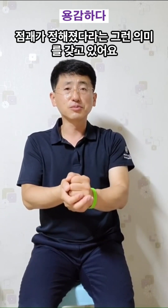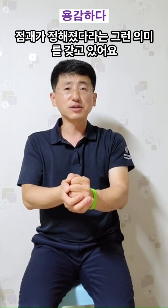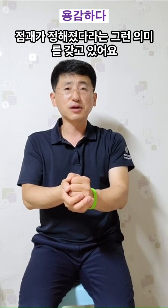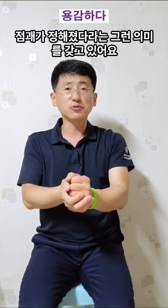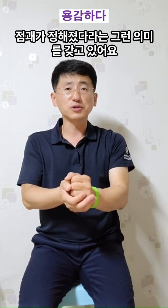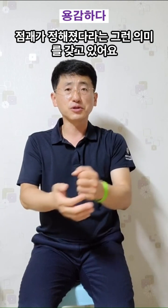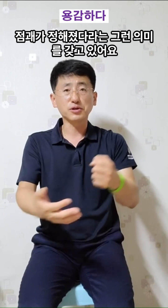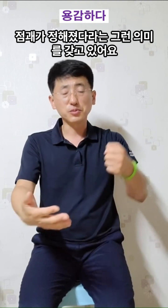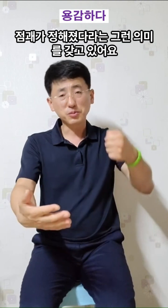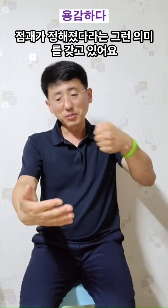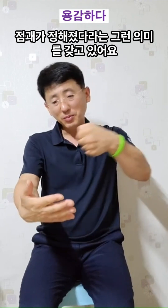의미를 갖고 있어요.